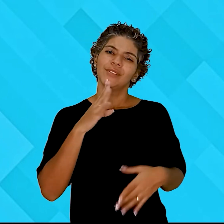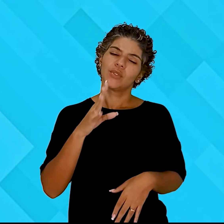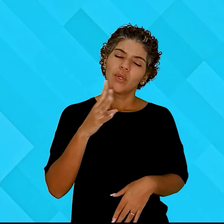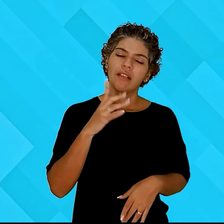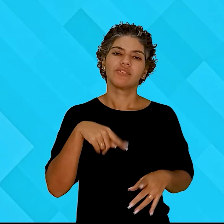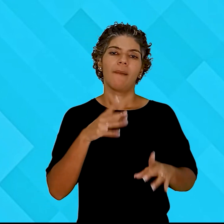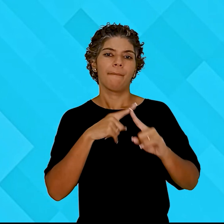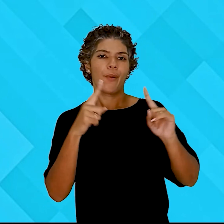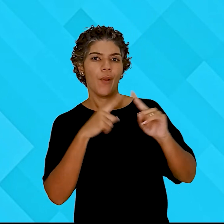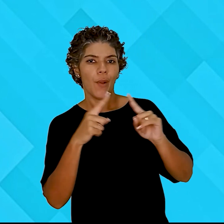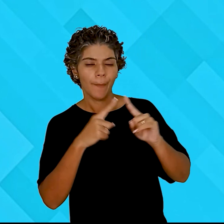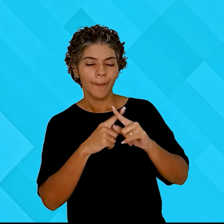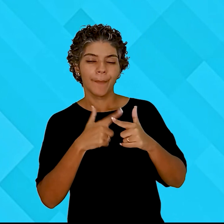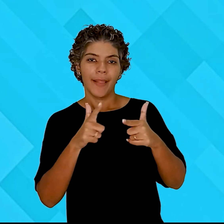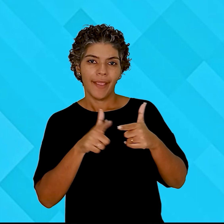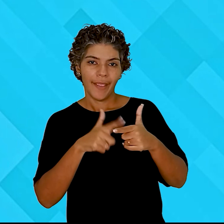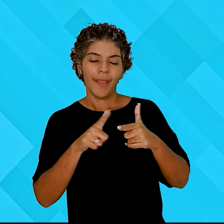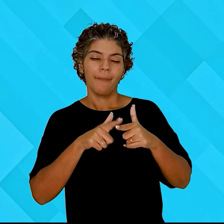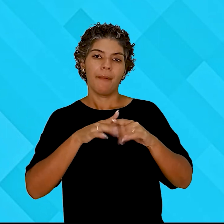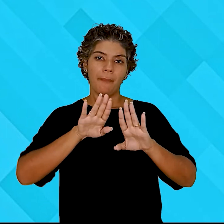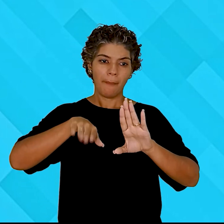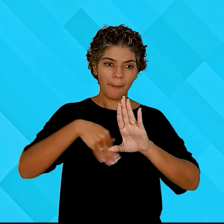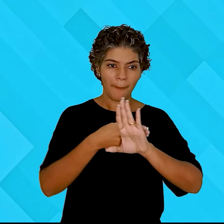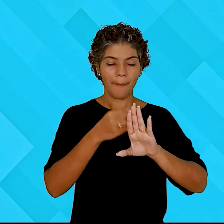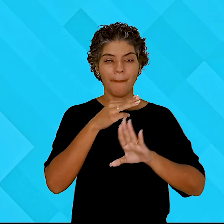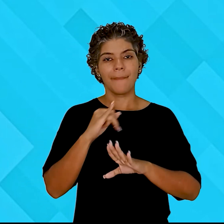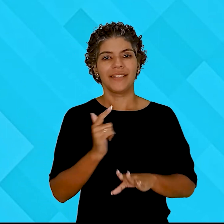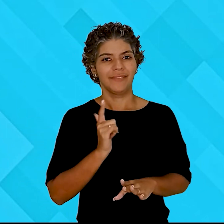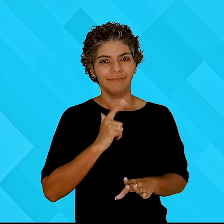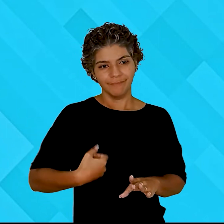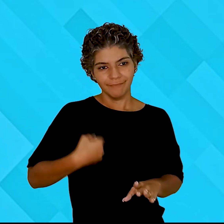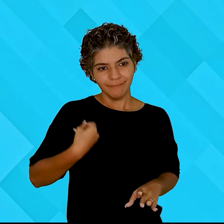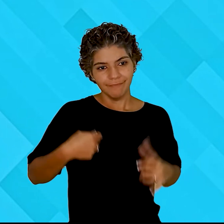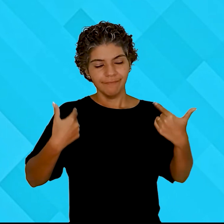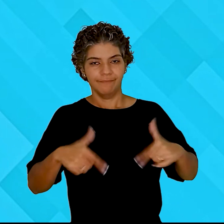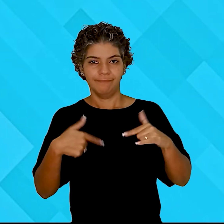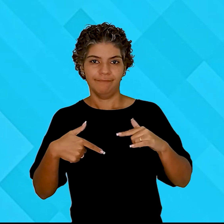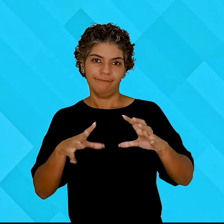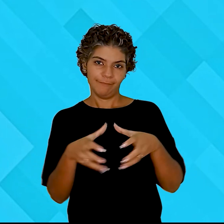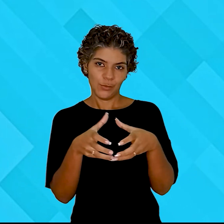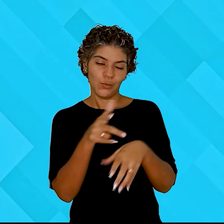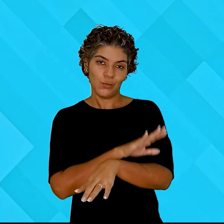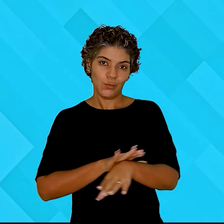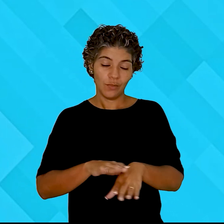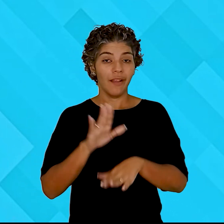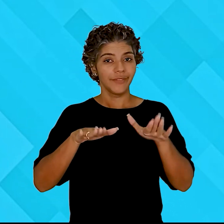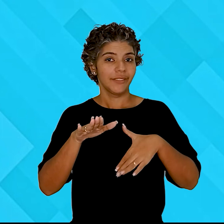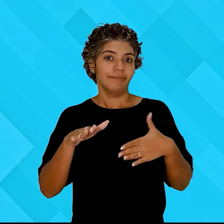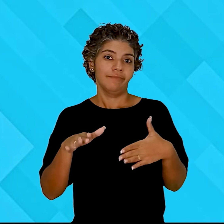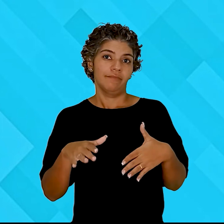MEI pode gerar na vida dos trabalhadores da cultura, eu nunca digo que as pessoas não devem abrir. Porque eu reconheço que o mercado exige,